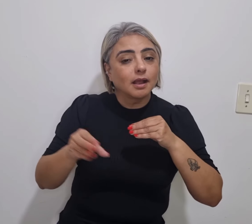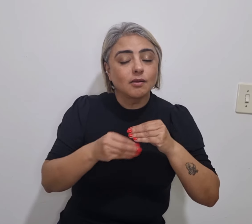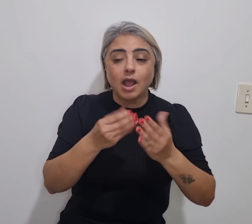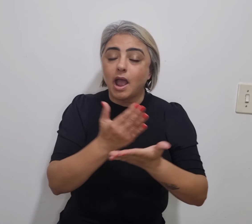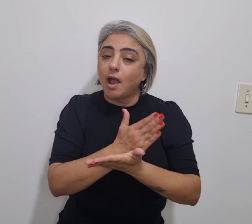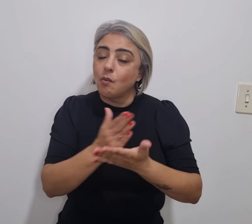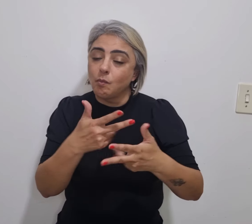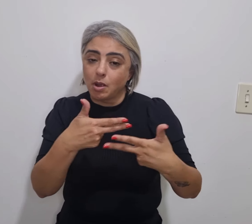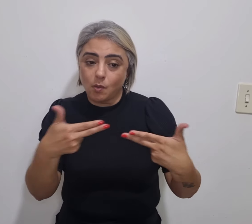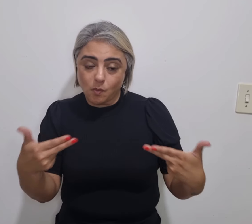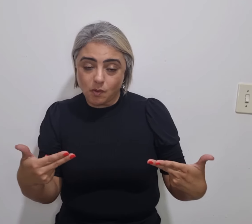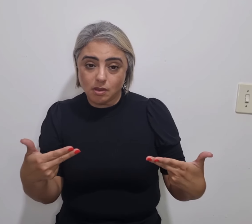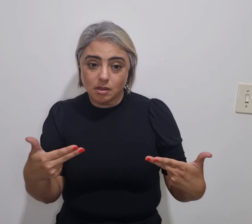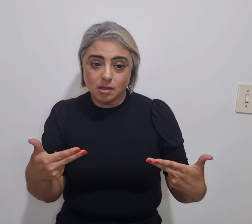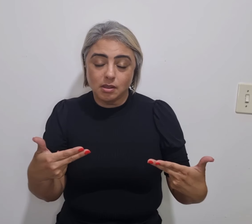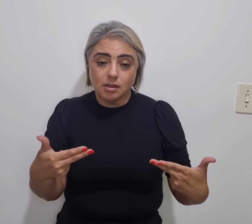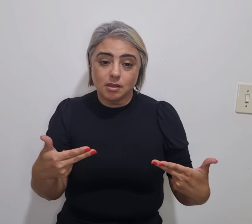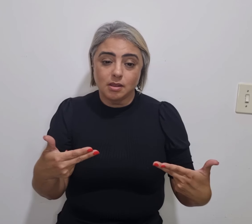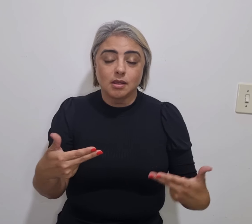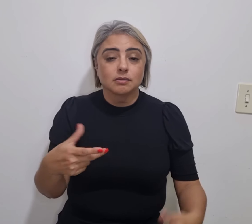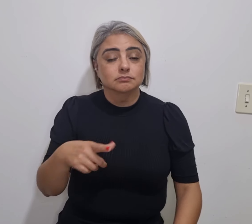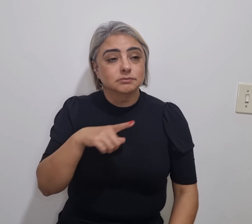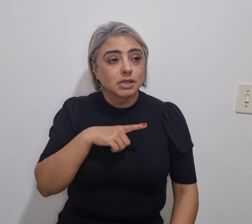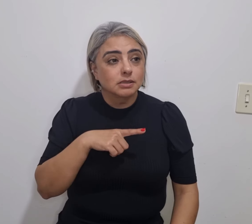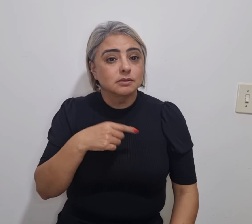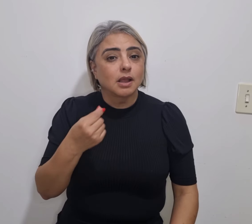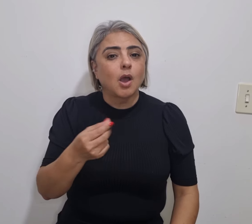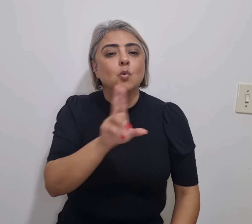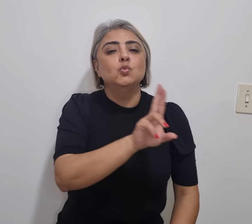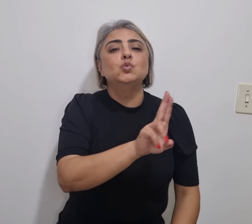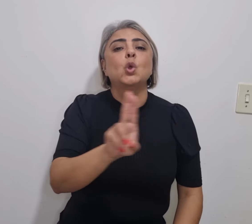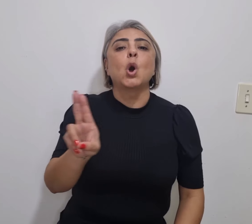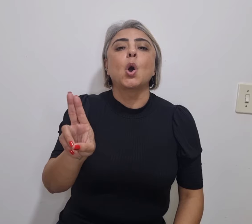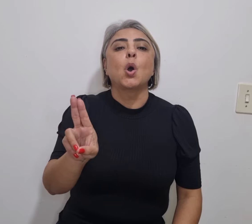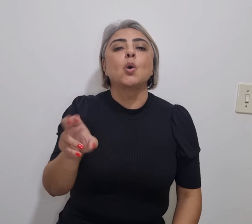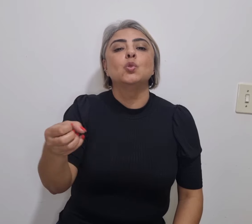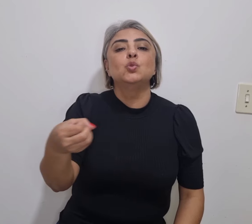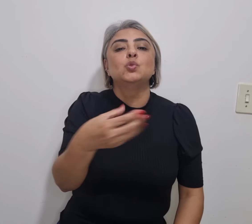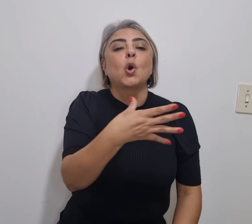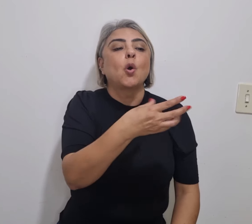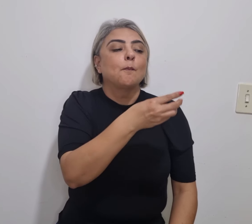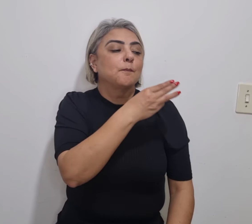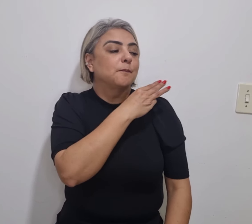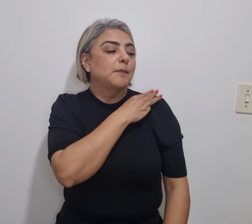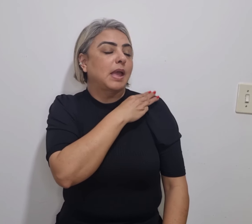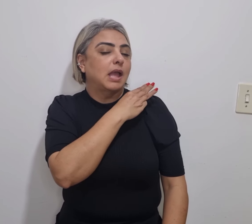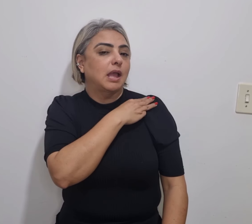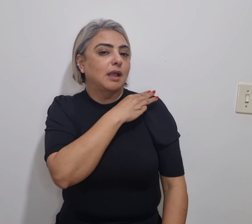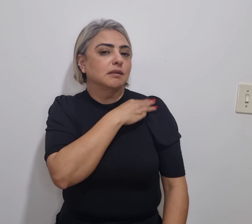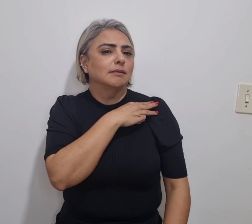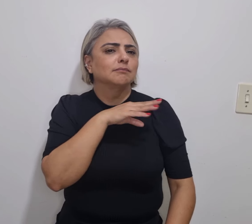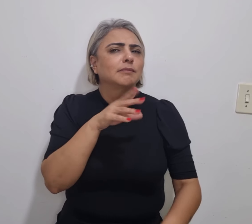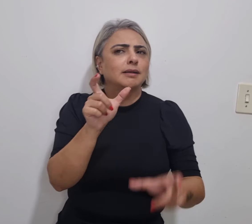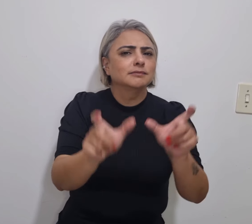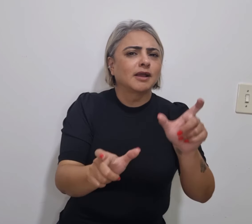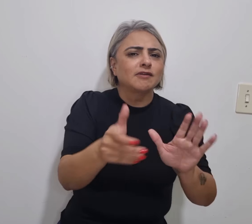algo? Por ser o denominado novo ensino médio uma forma de tirar-lhe